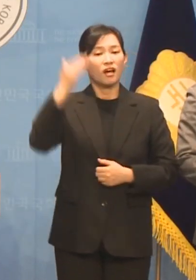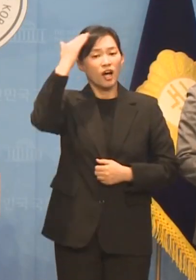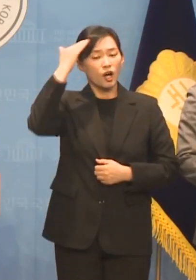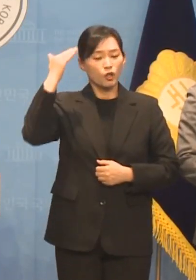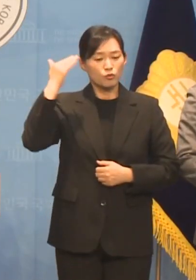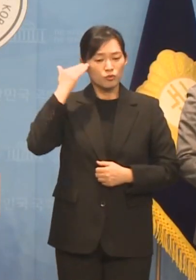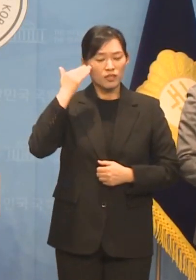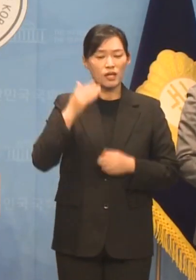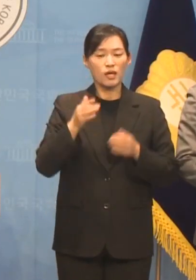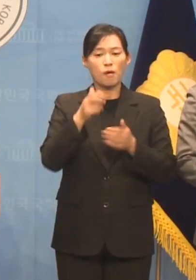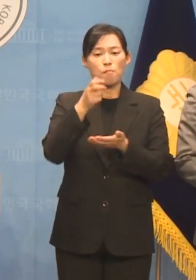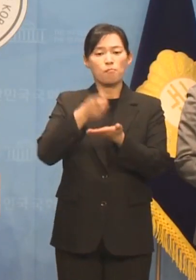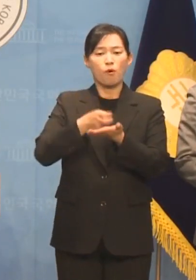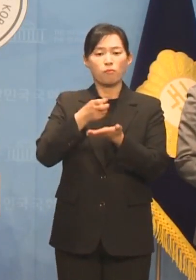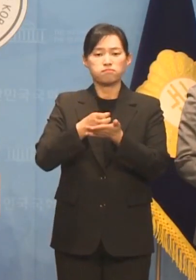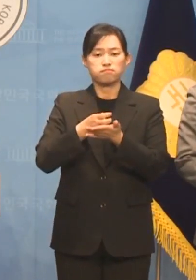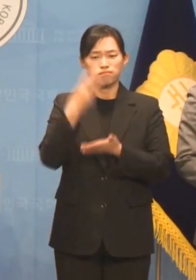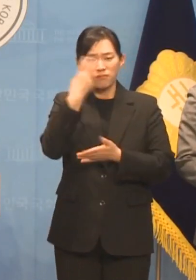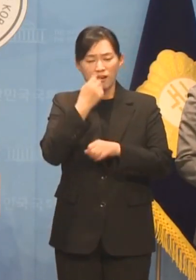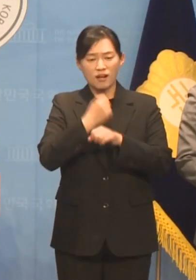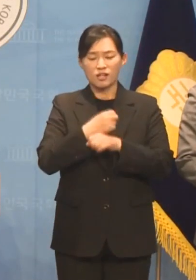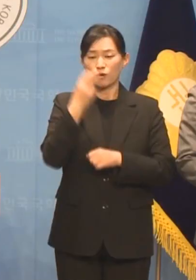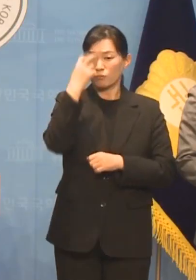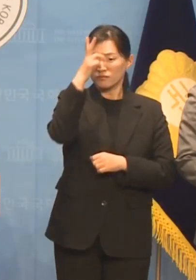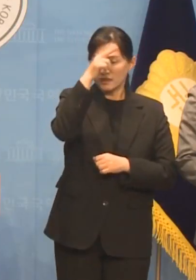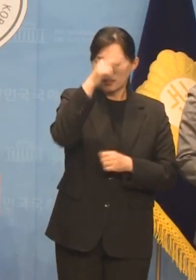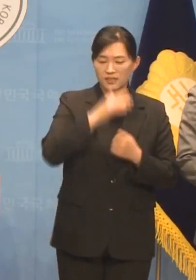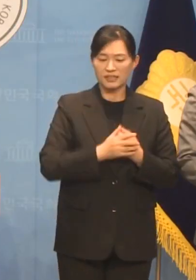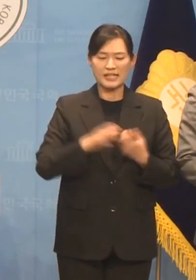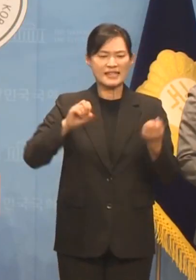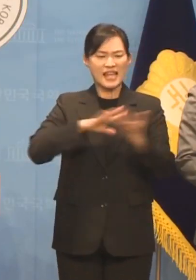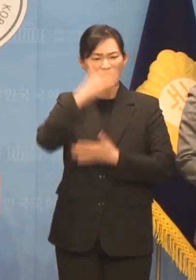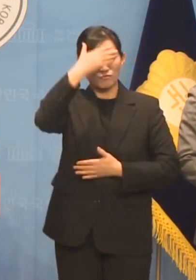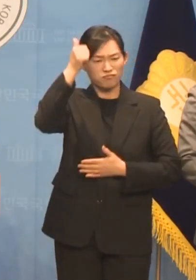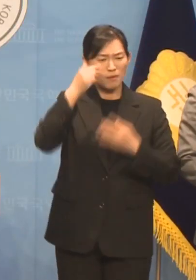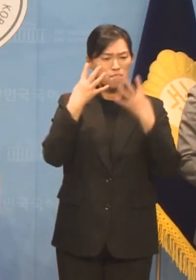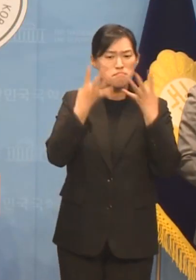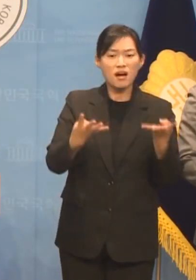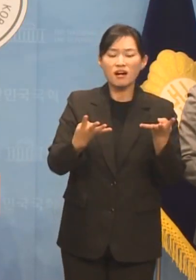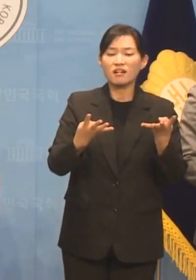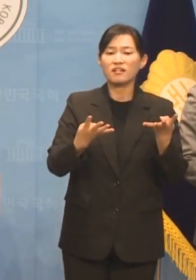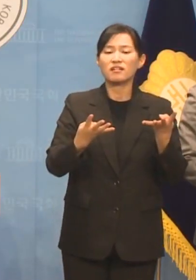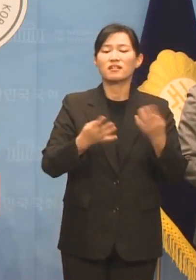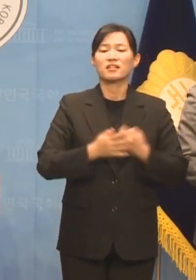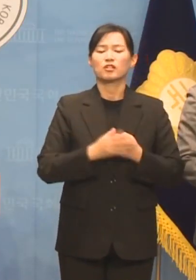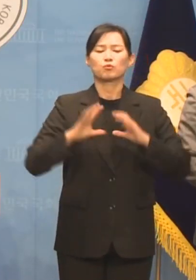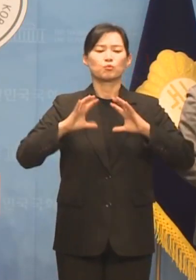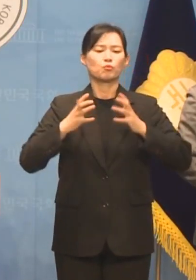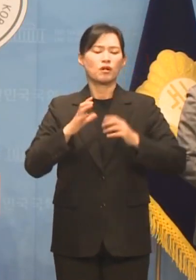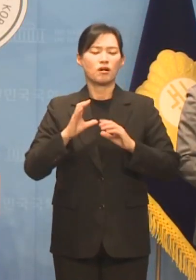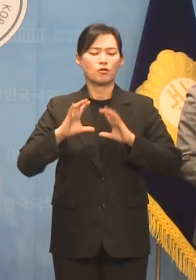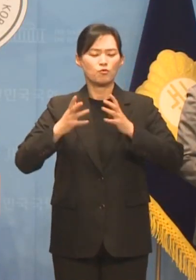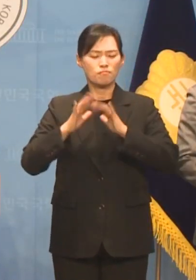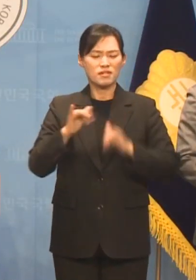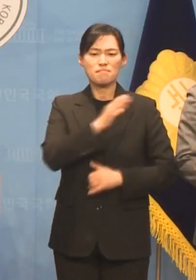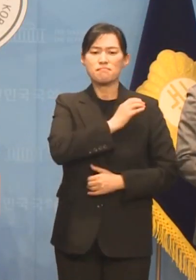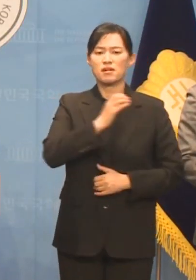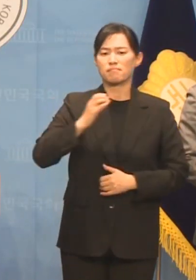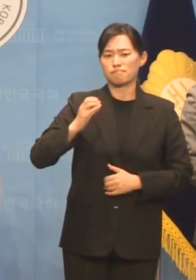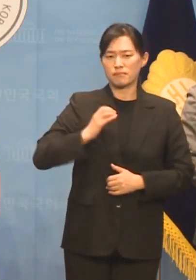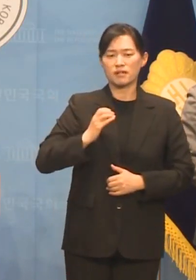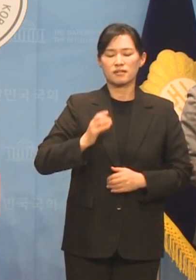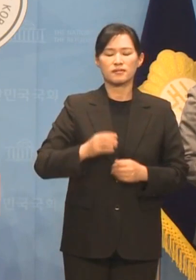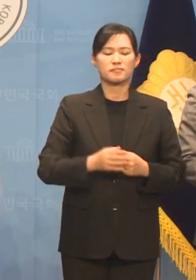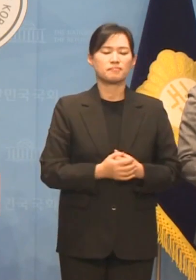대한민국의 사법 질서를 수호해야 할 검찰이 내란 수괴를 탈옥시킨 것은 국가와 국민을 배신한